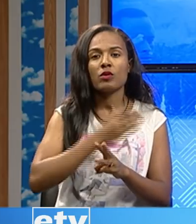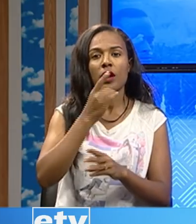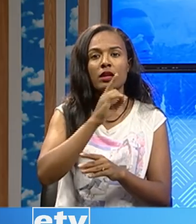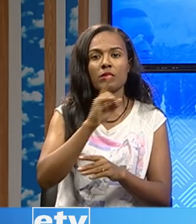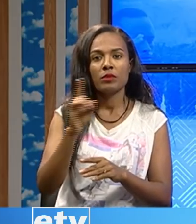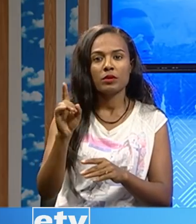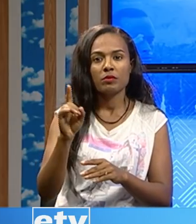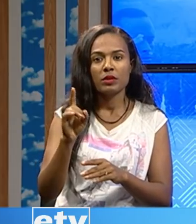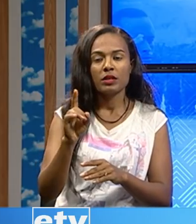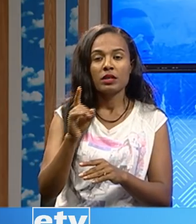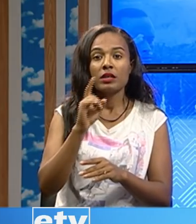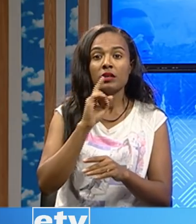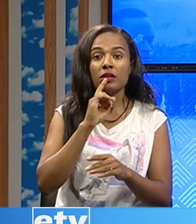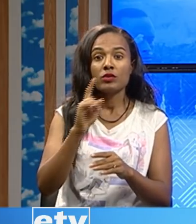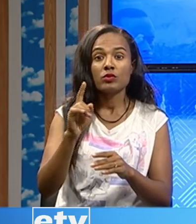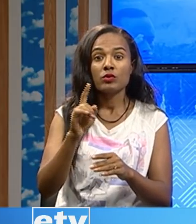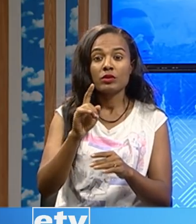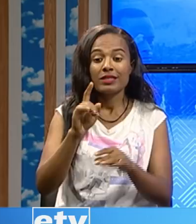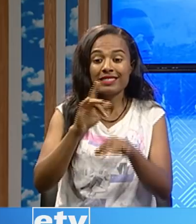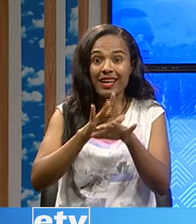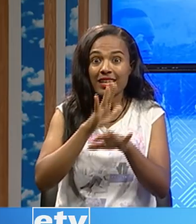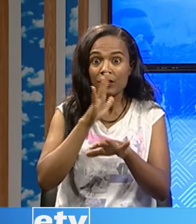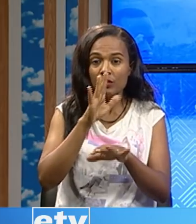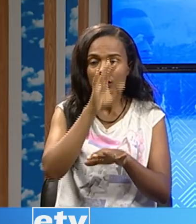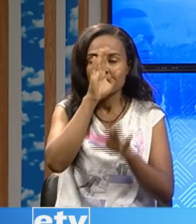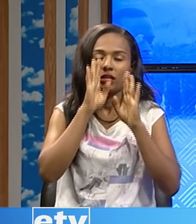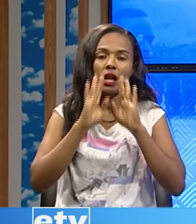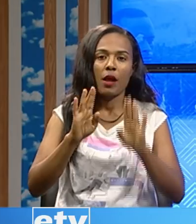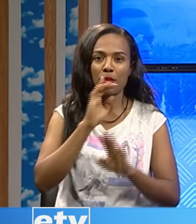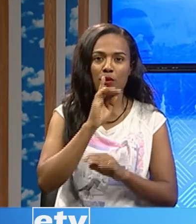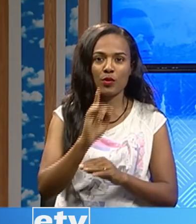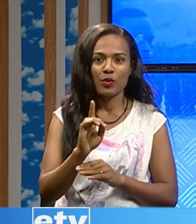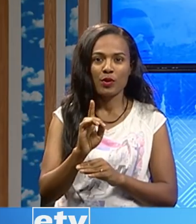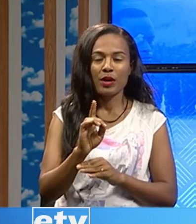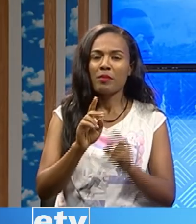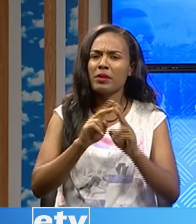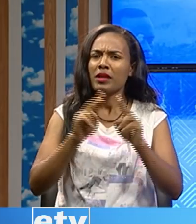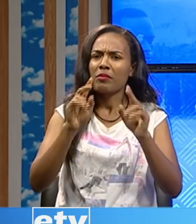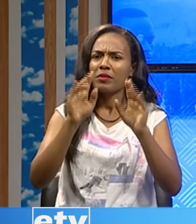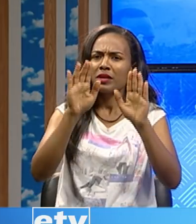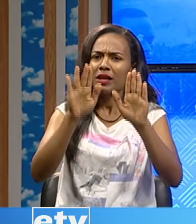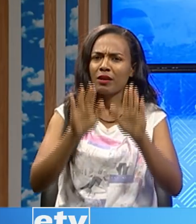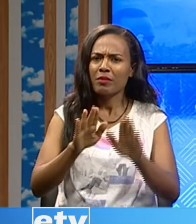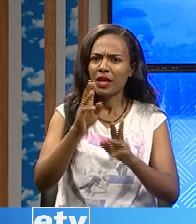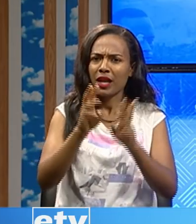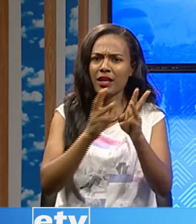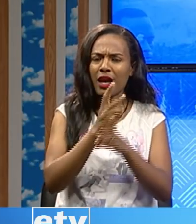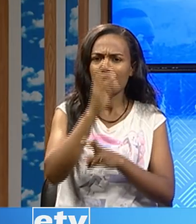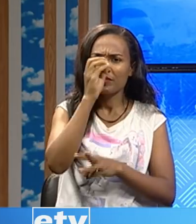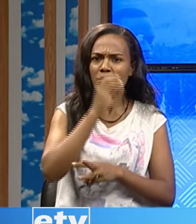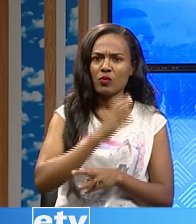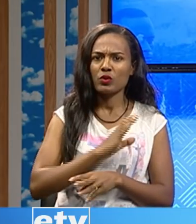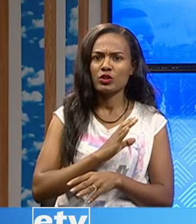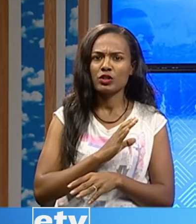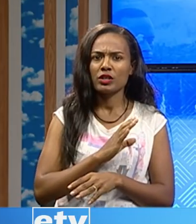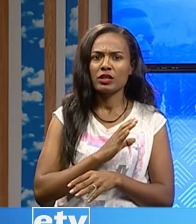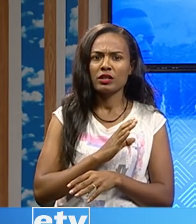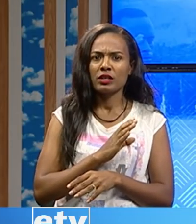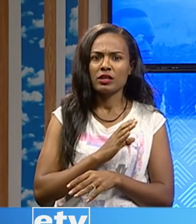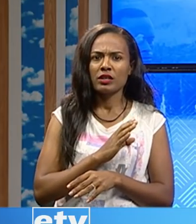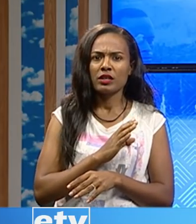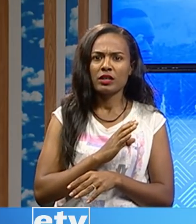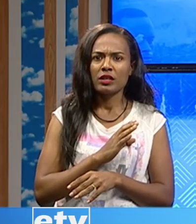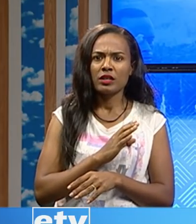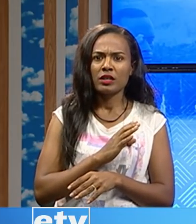እነሱ ገፉ ሲባል ሰላም ነው አንድ ሰው አልደወለልኝም። ይደንቀኛል የዓለም ሰዎች